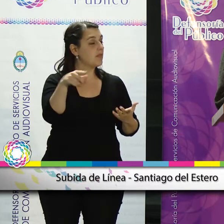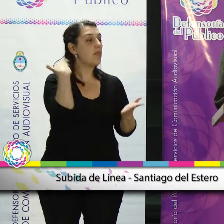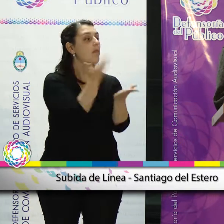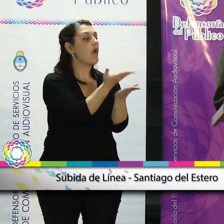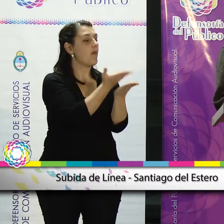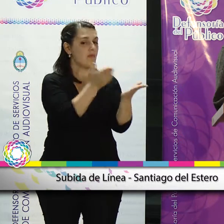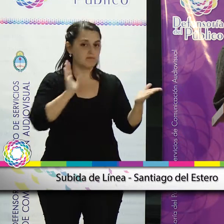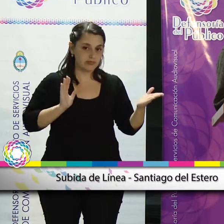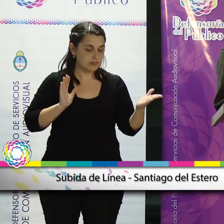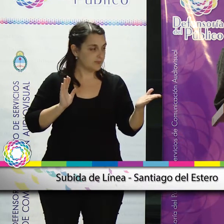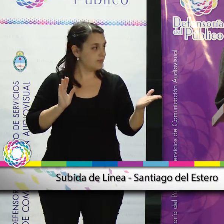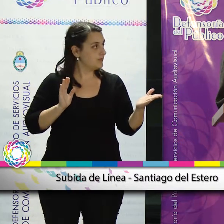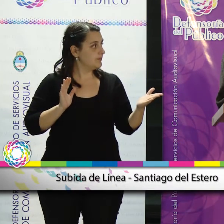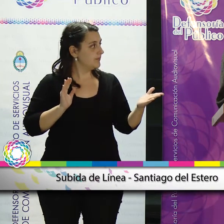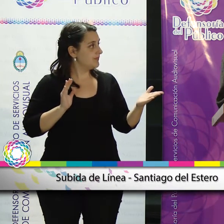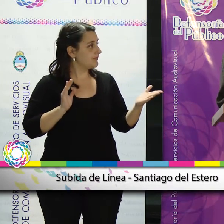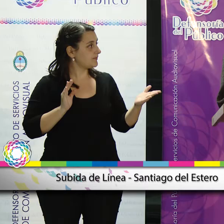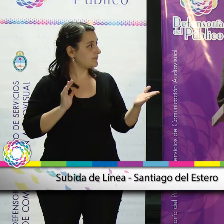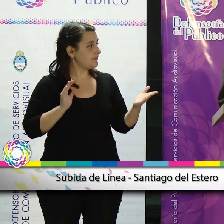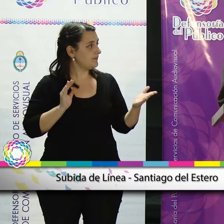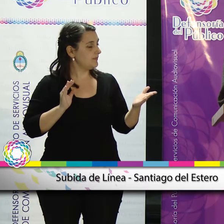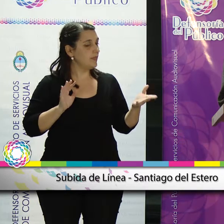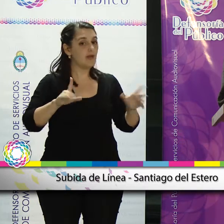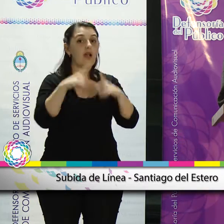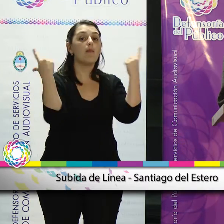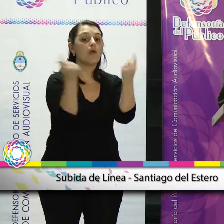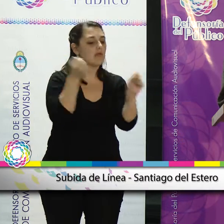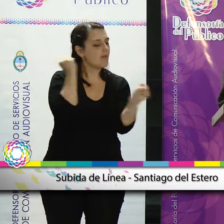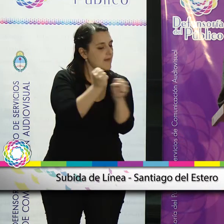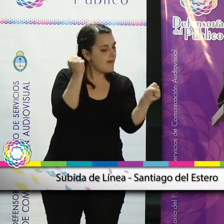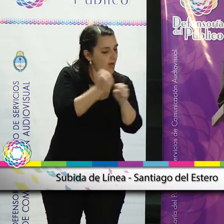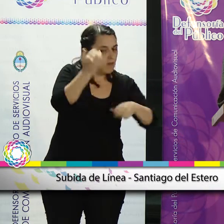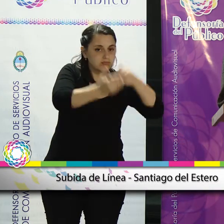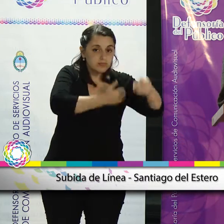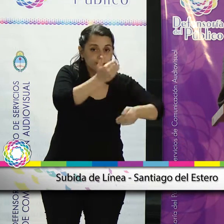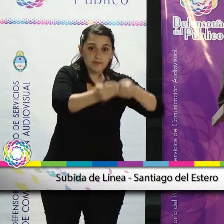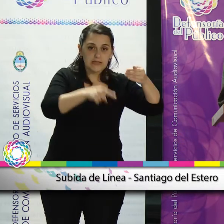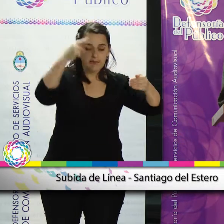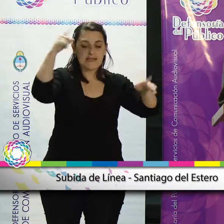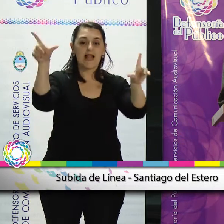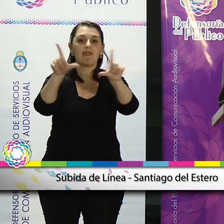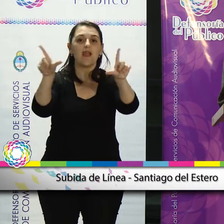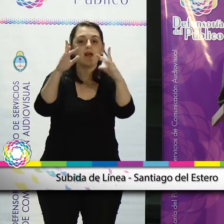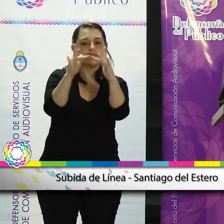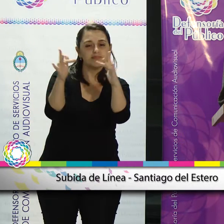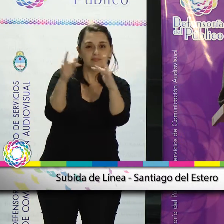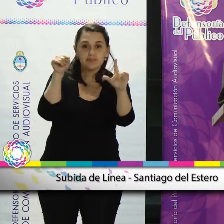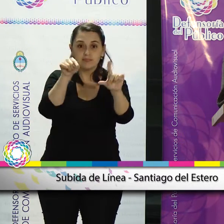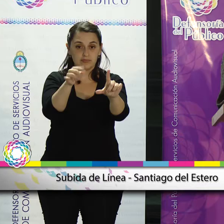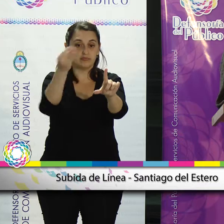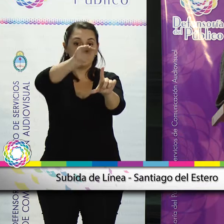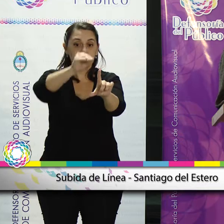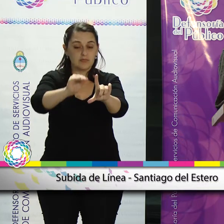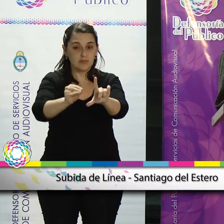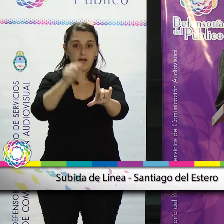siguiente gestiones públicas para garantizar espacios digitales a quienes se se propongan la